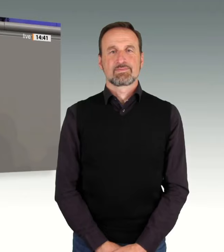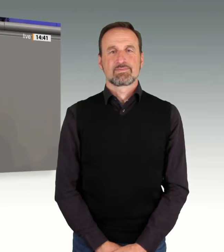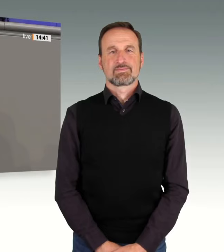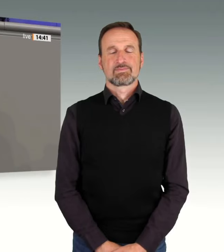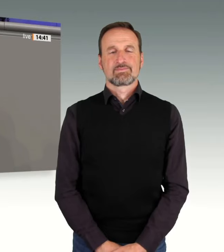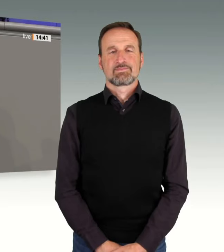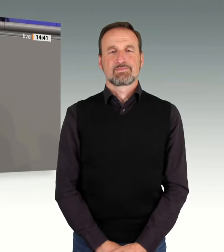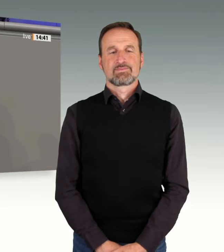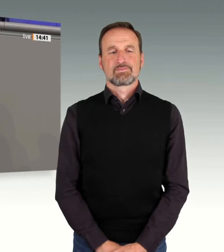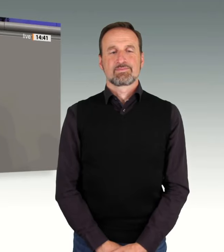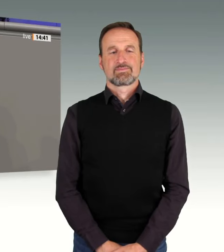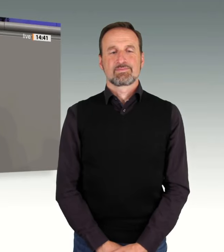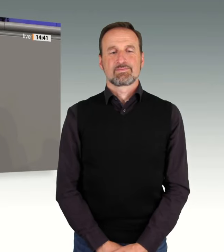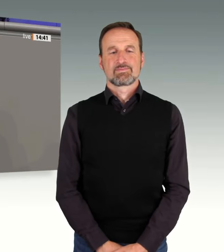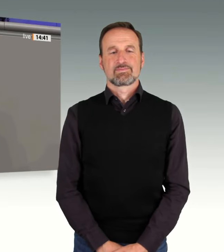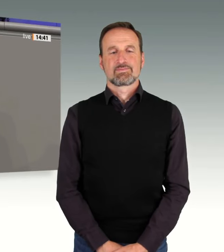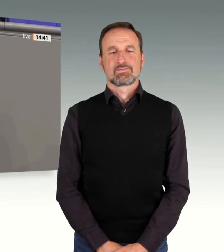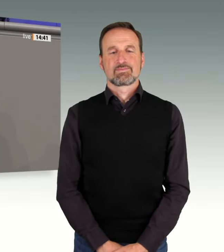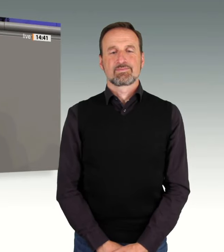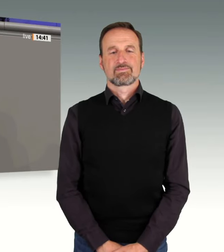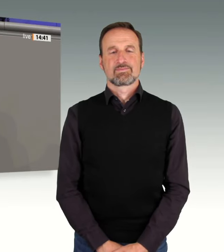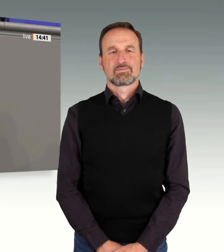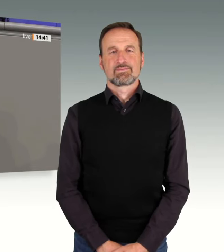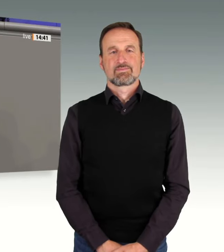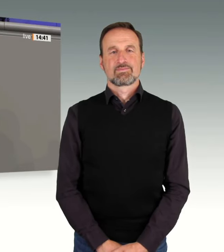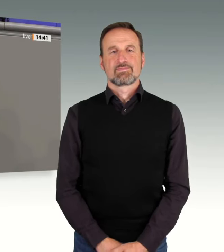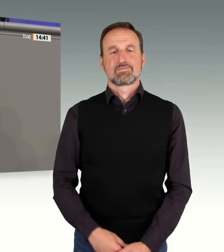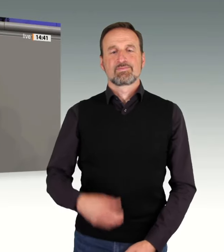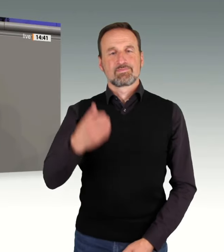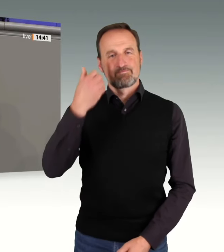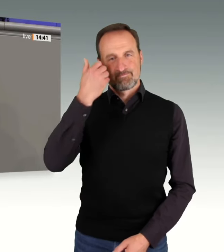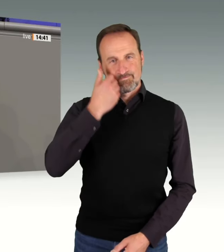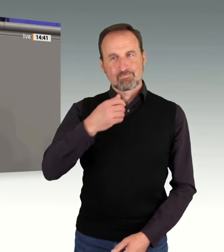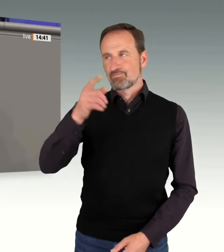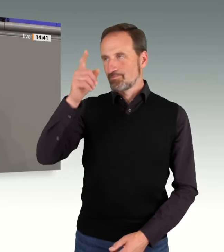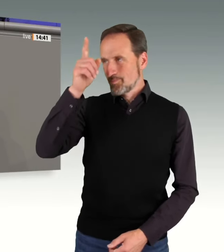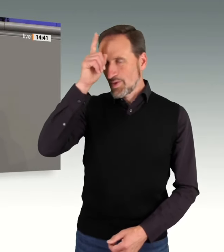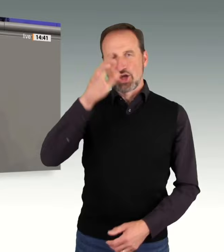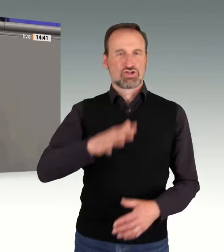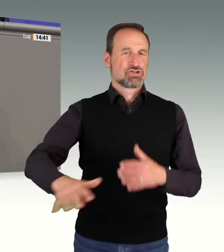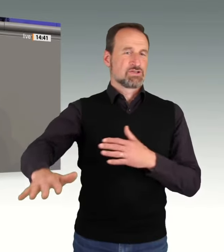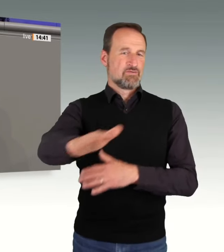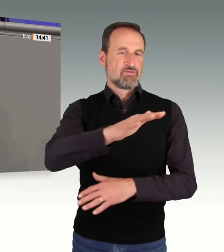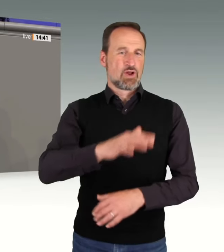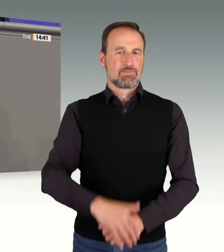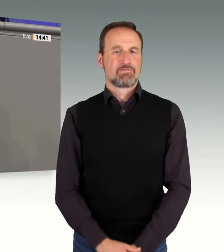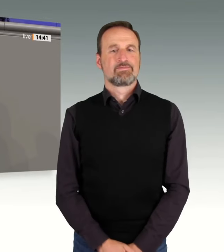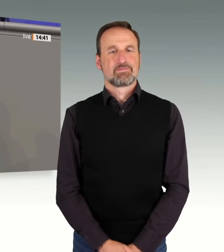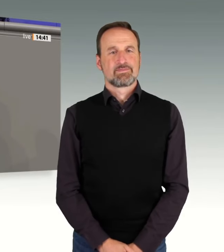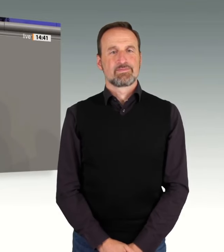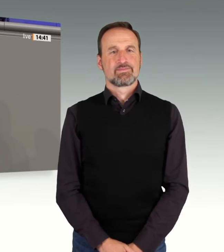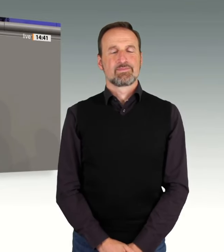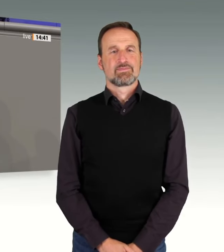Дорогий німецький народе, кожен і кожна, хто відчуває, що війна –